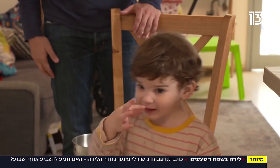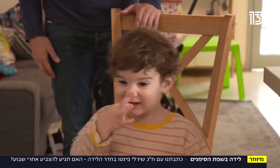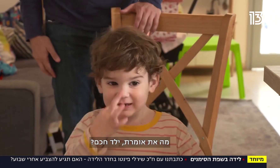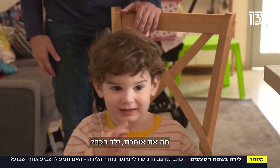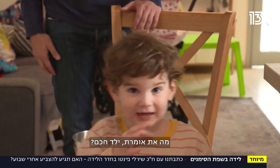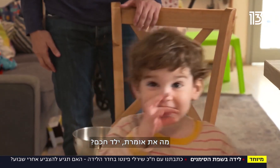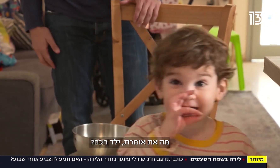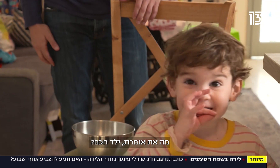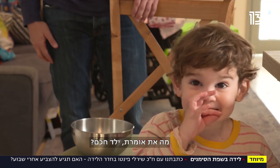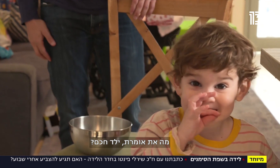מה את אומרת, ילד חכם?